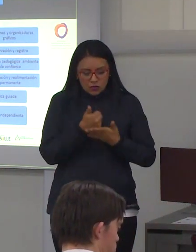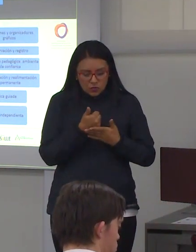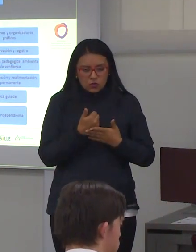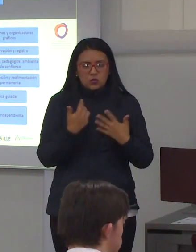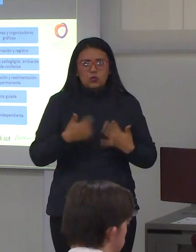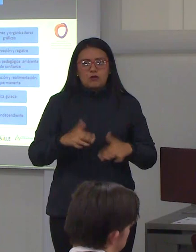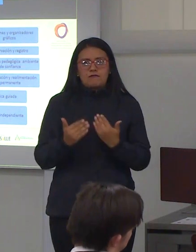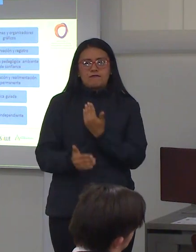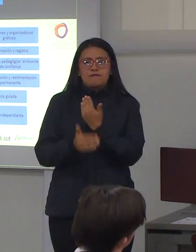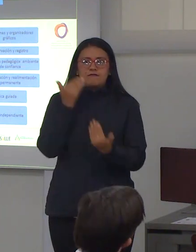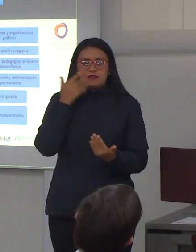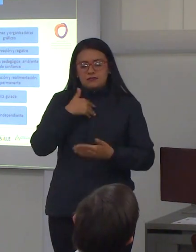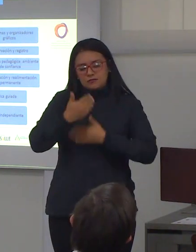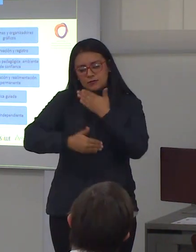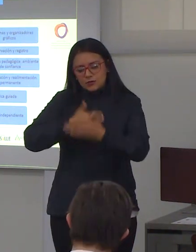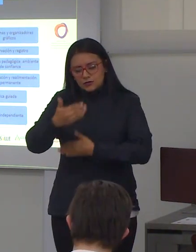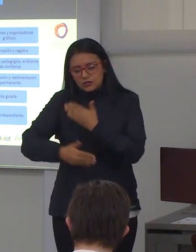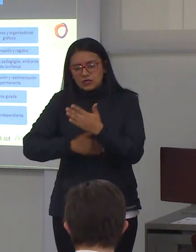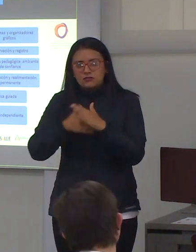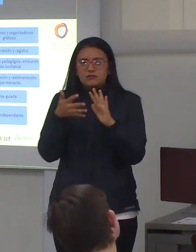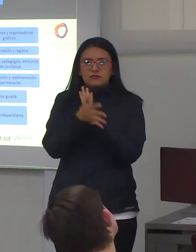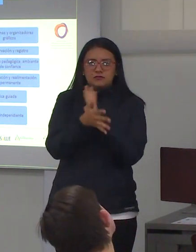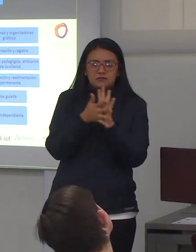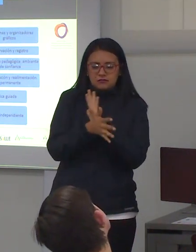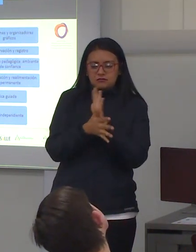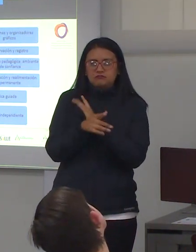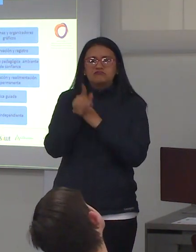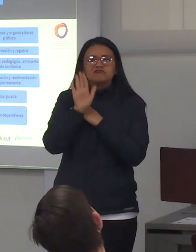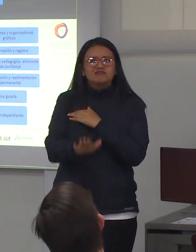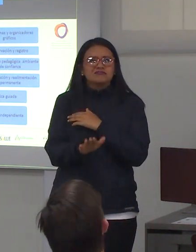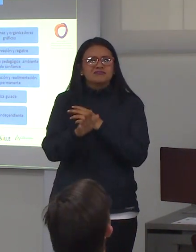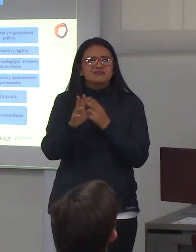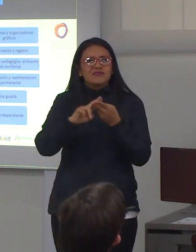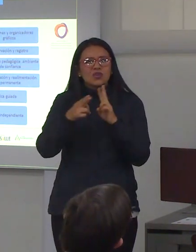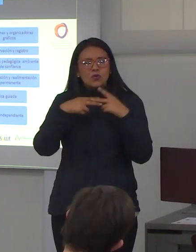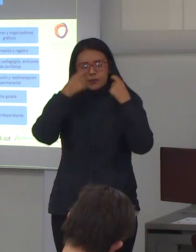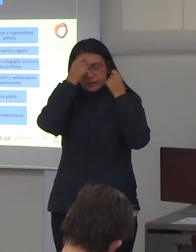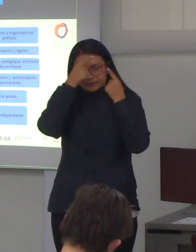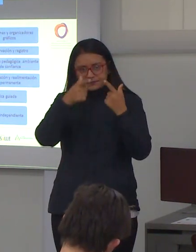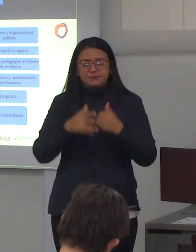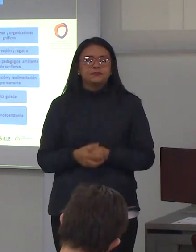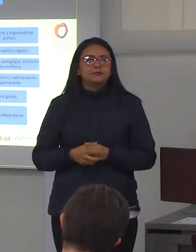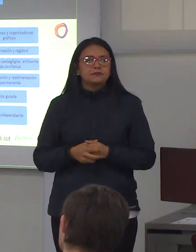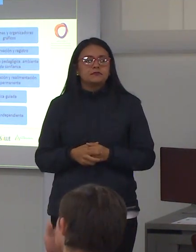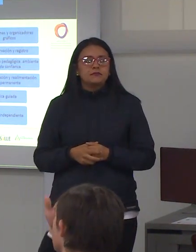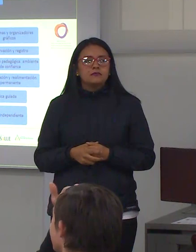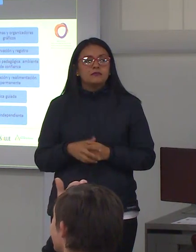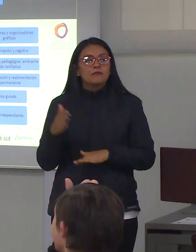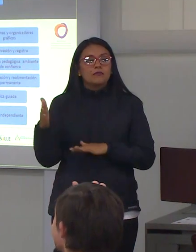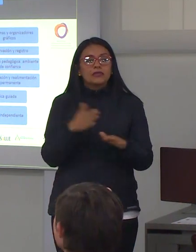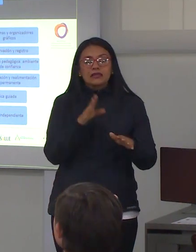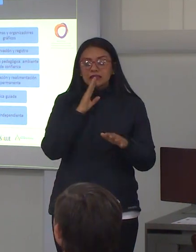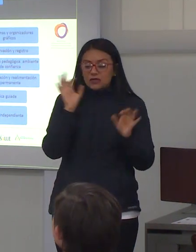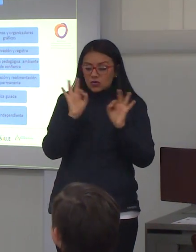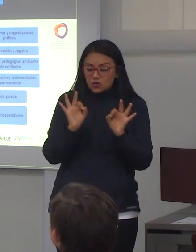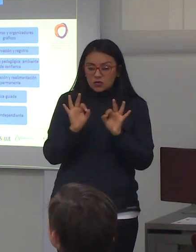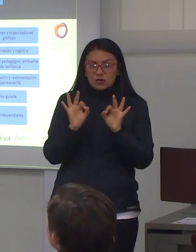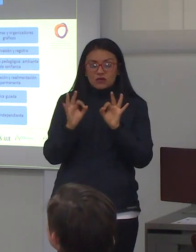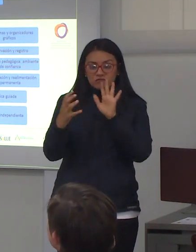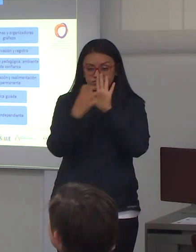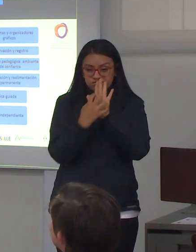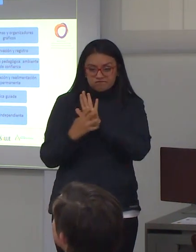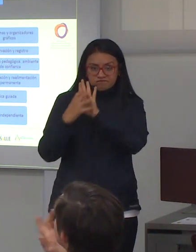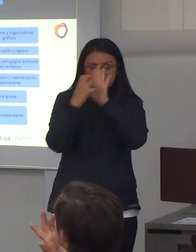para facilitar procesamiento de información y para lo que es comprensión. Y los organizadores gráficos